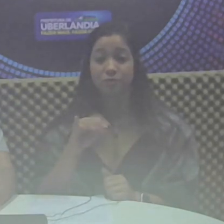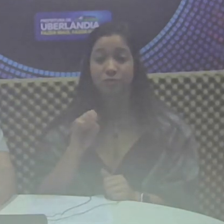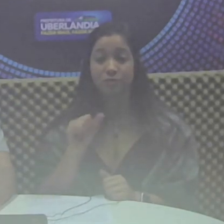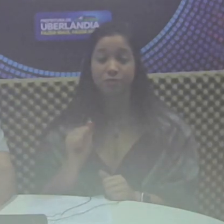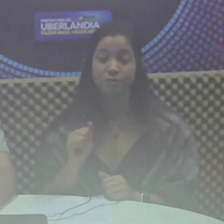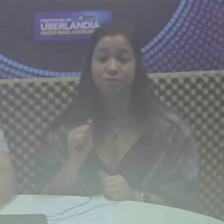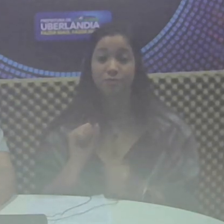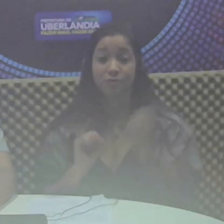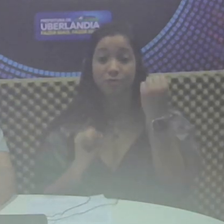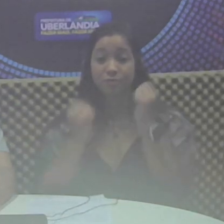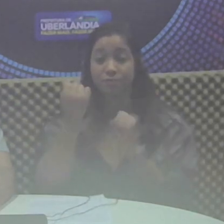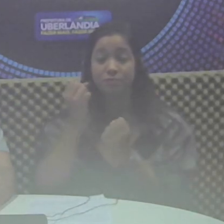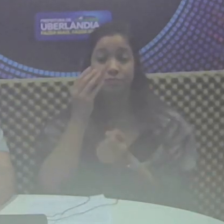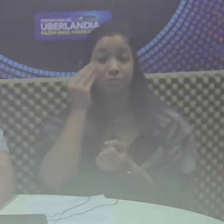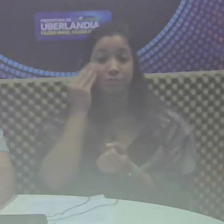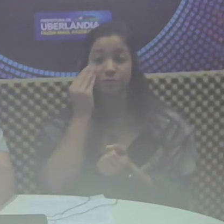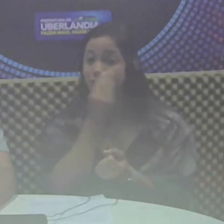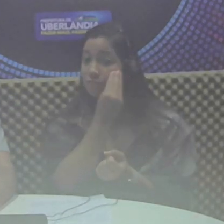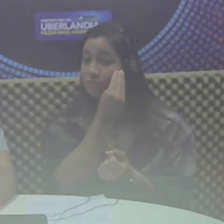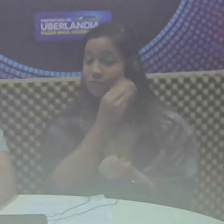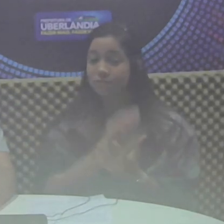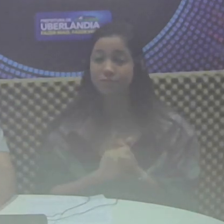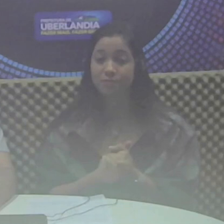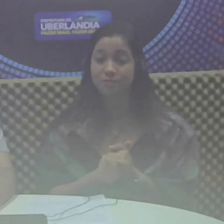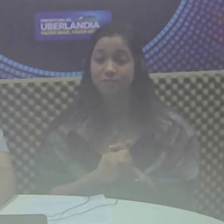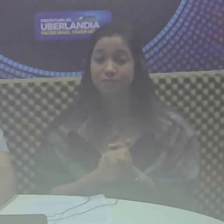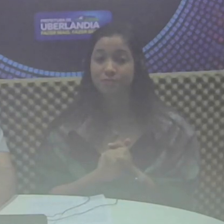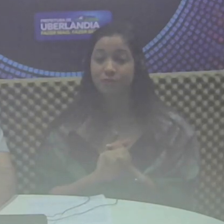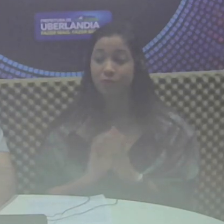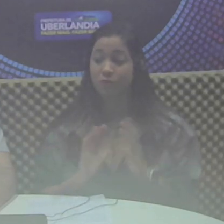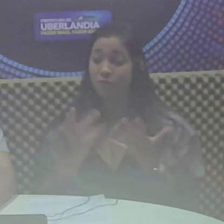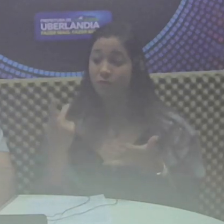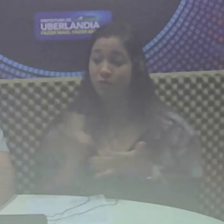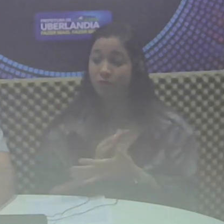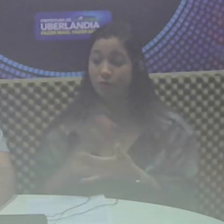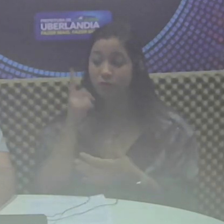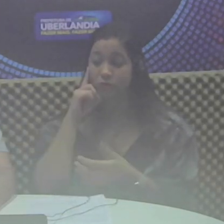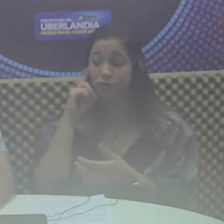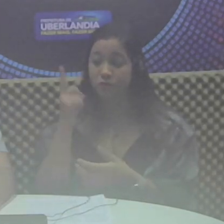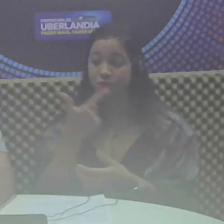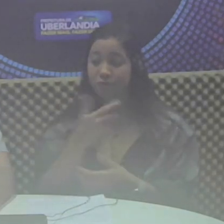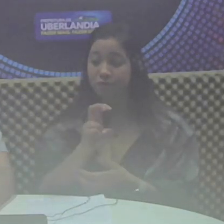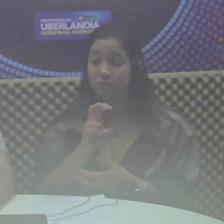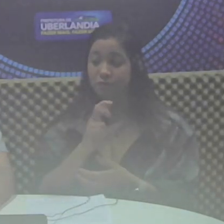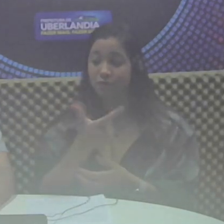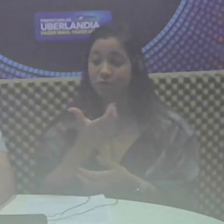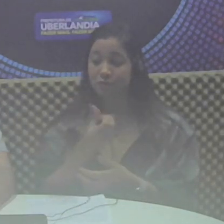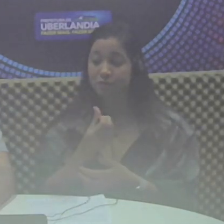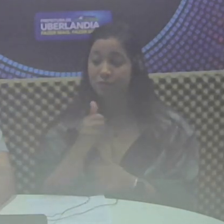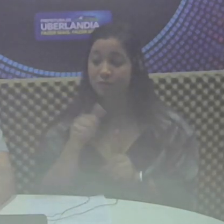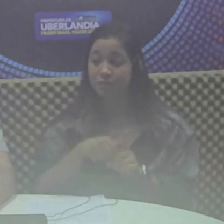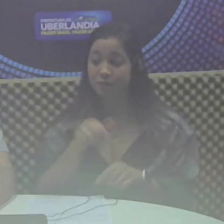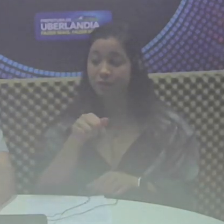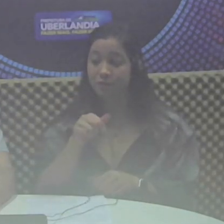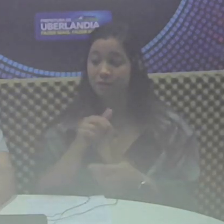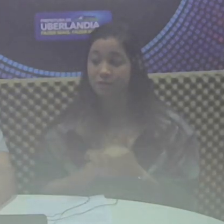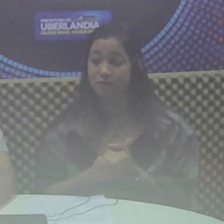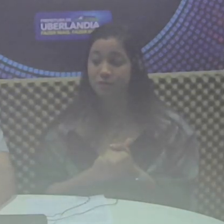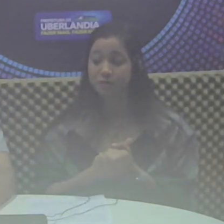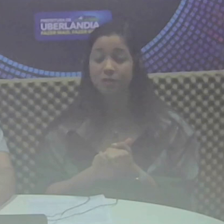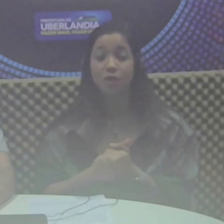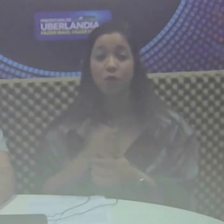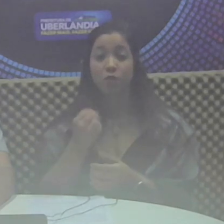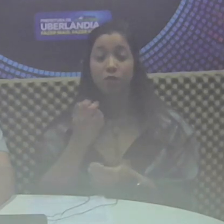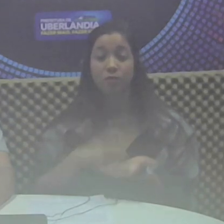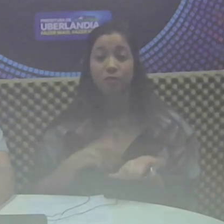a indústria de cosméticos e saneantes. O evento acontecerá nos dias 25 e 26 deste mês, das 8 da manhã